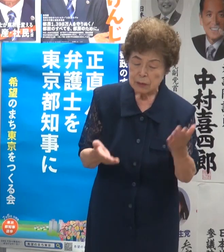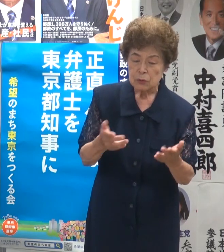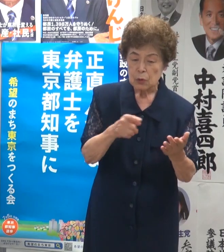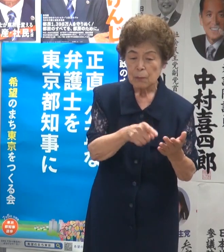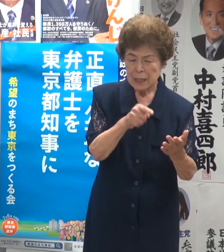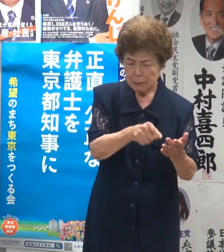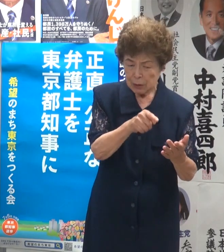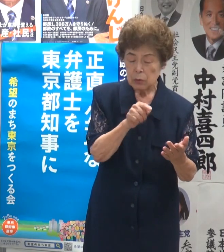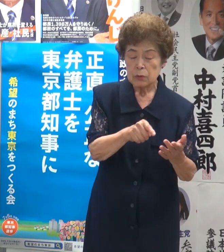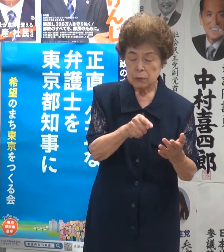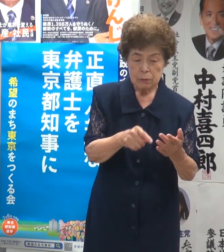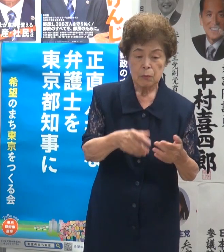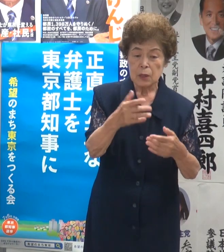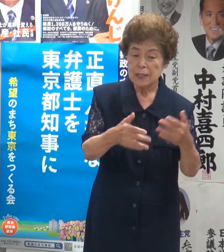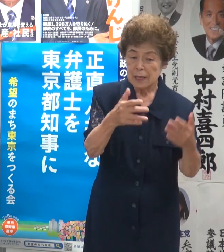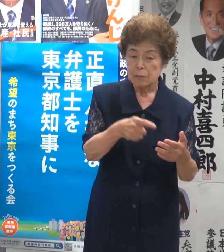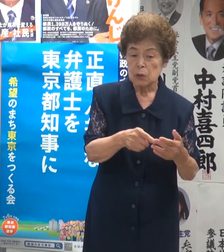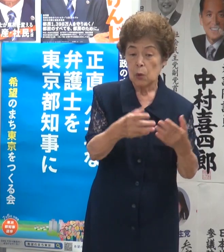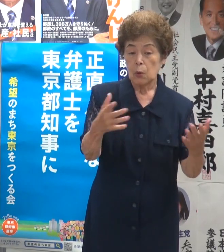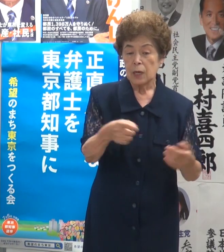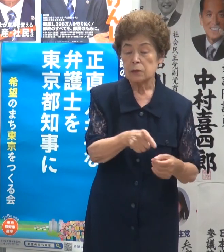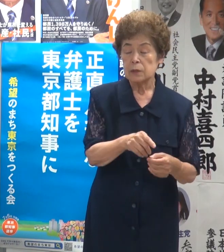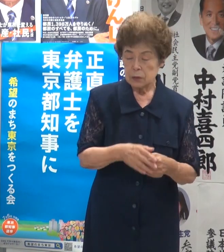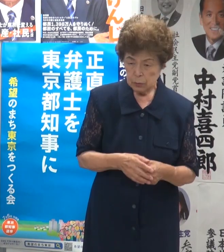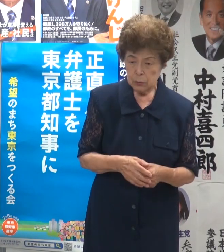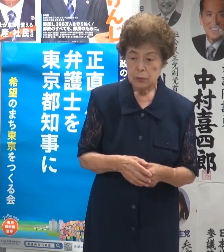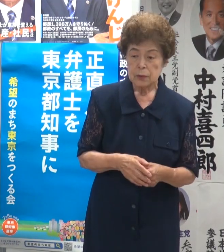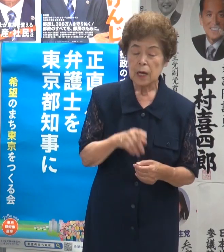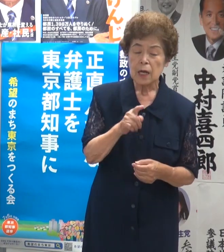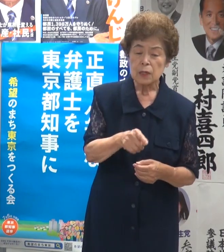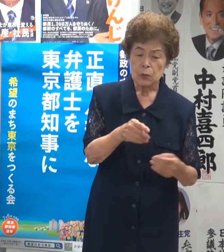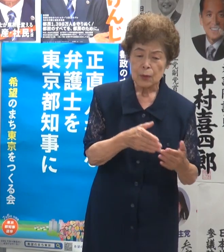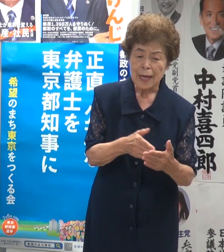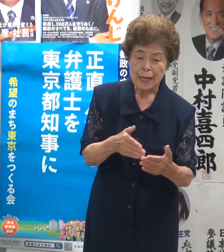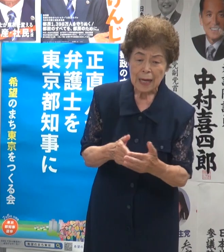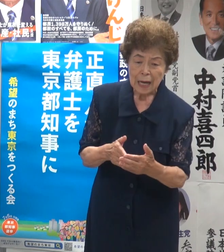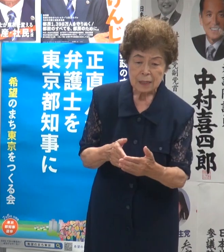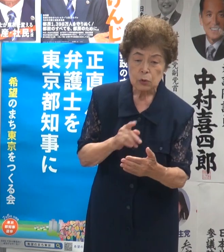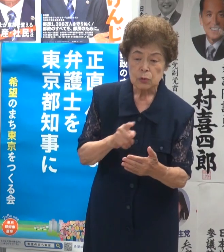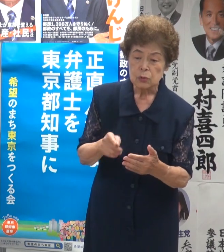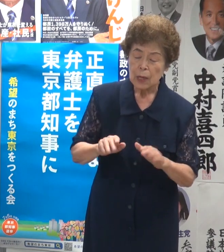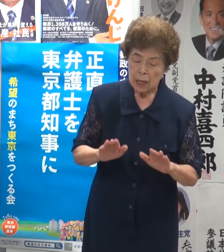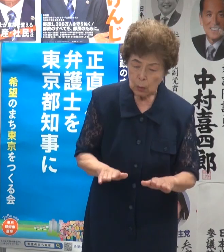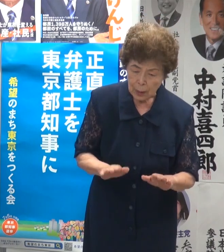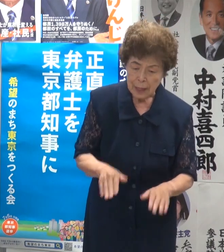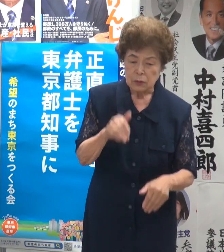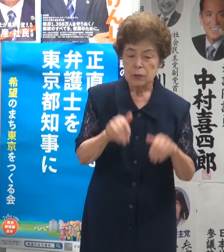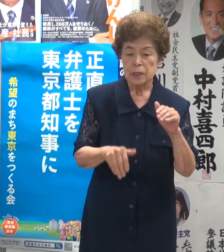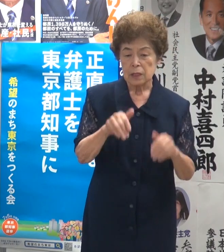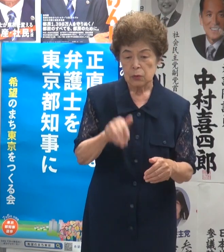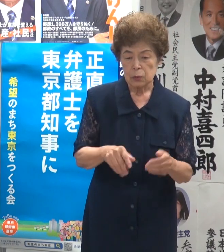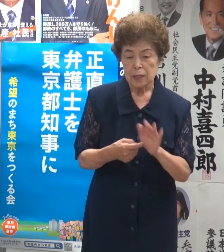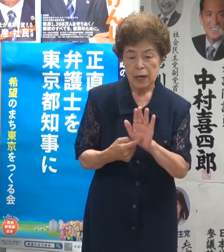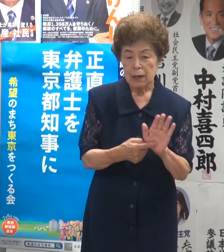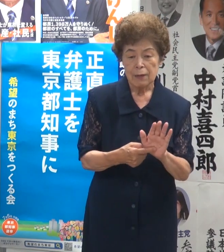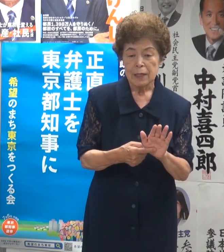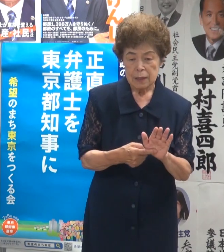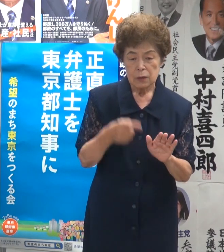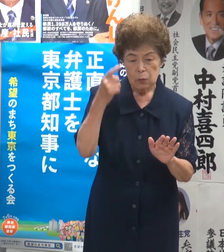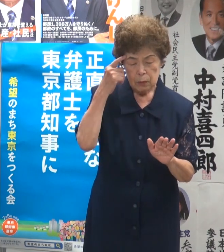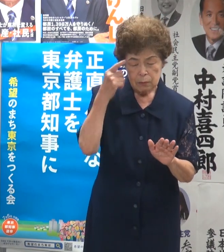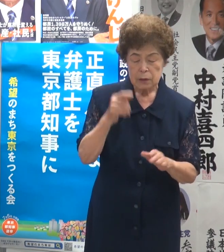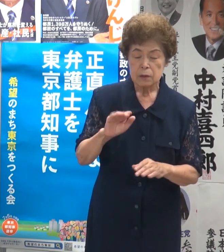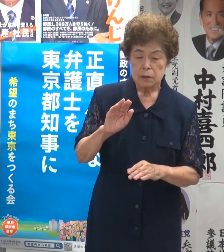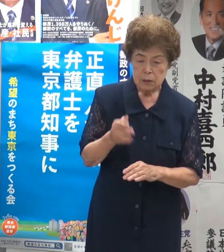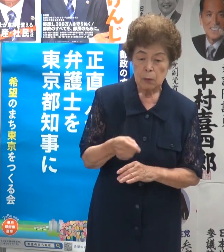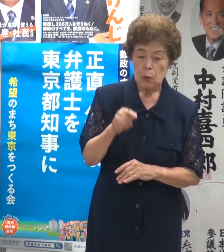倒的に地上波が有利です。だからそこの限界っていうのが今回の選挙にも表れてる。だけど相対的